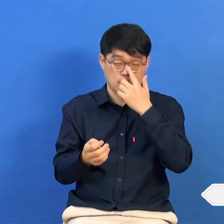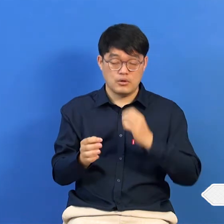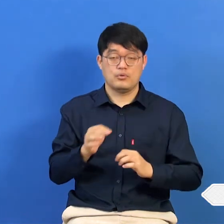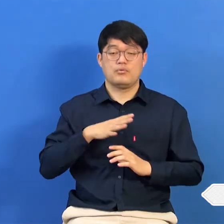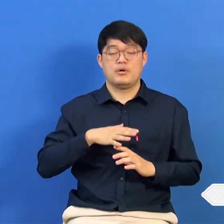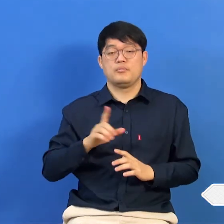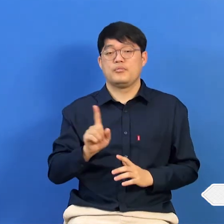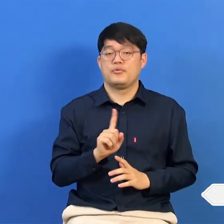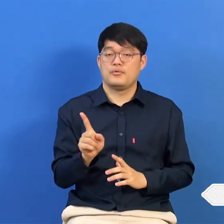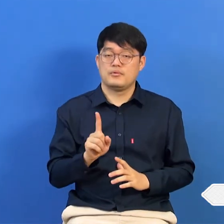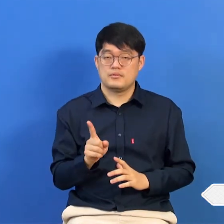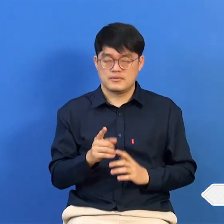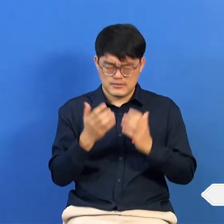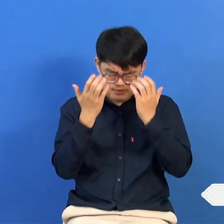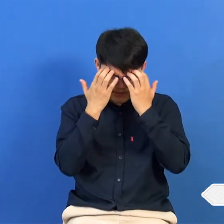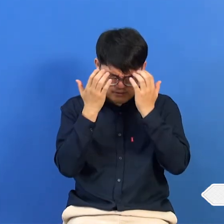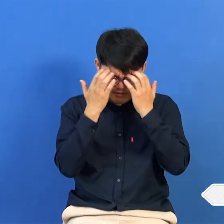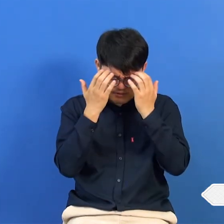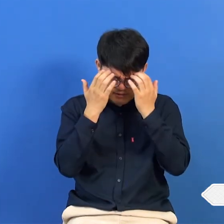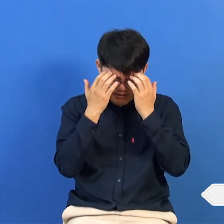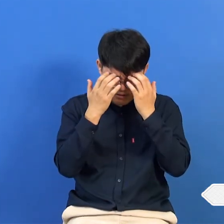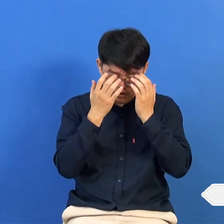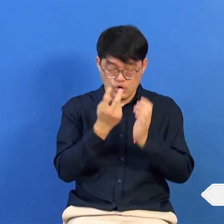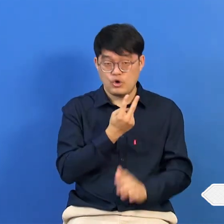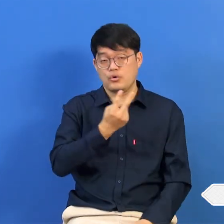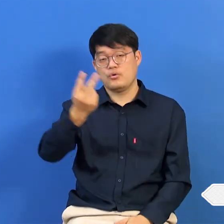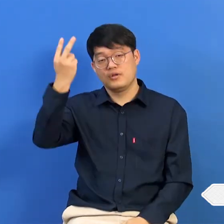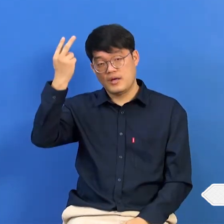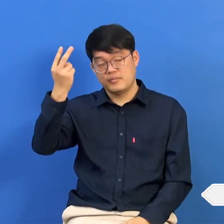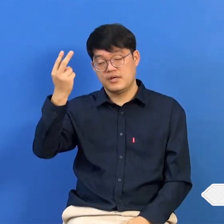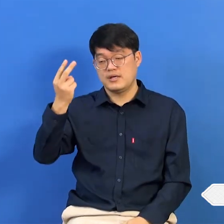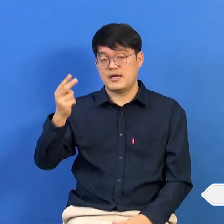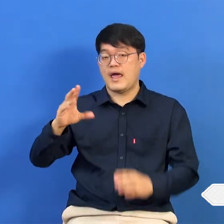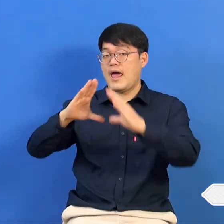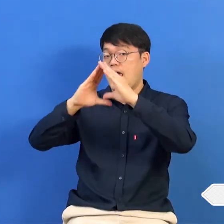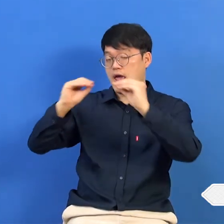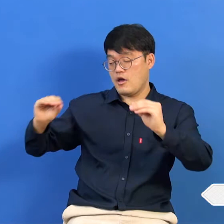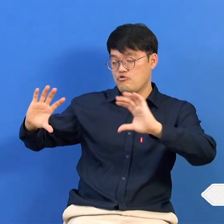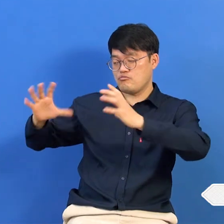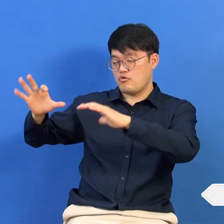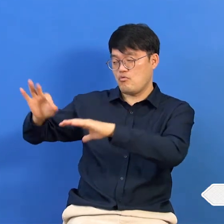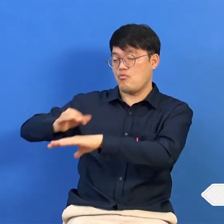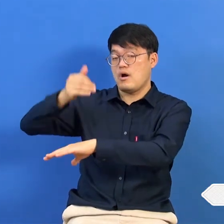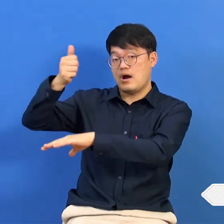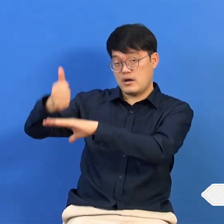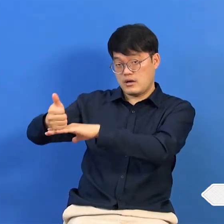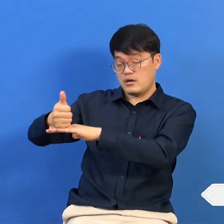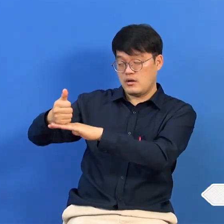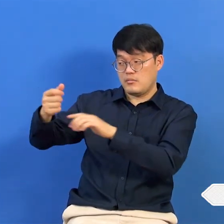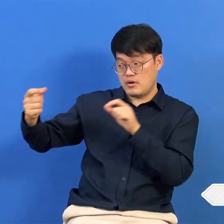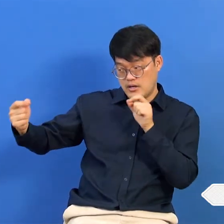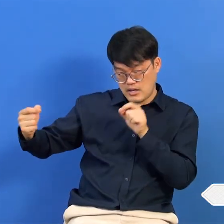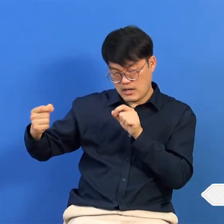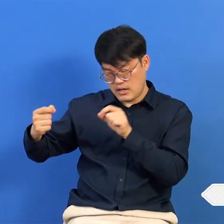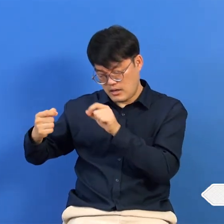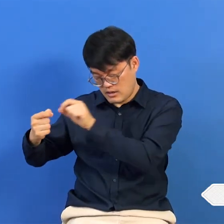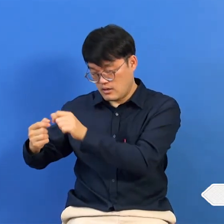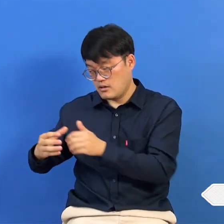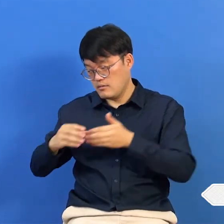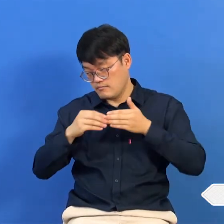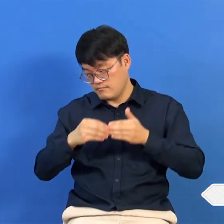것은 그 시련이 요셉을 애굽의 바로 앞으로 한 걸음 한 걸음 더 가까이 이끌었다는